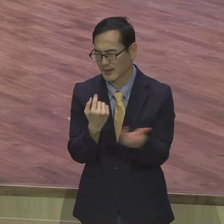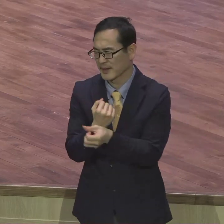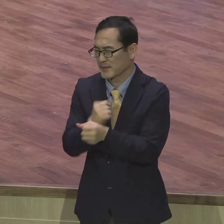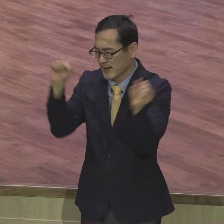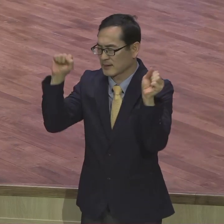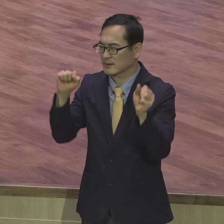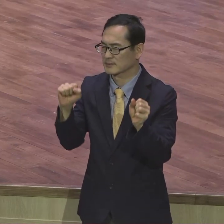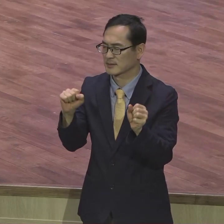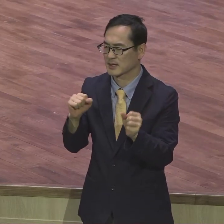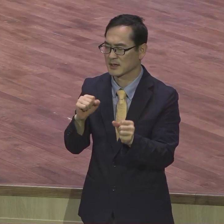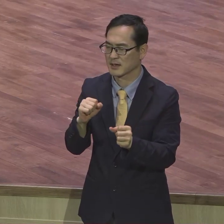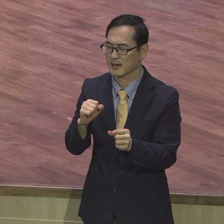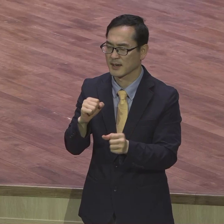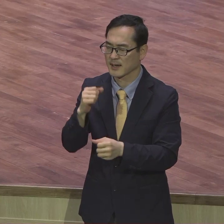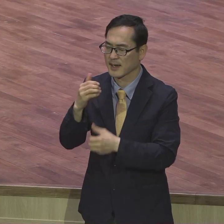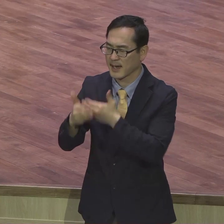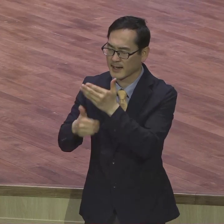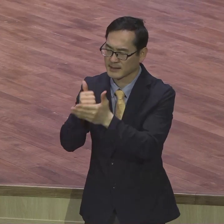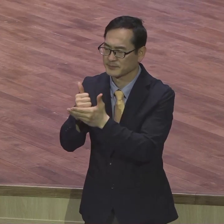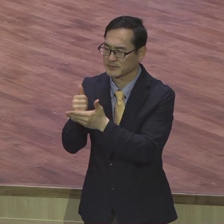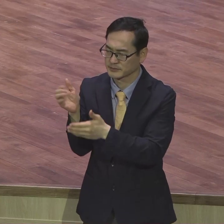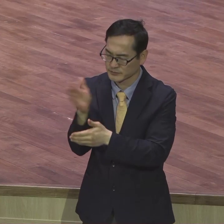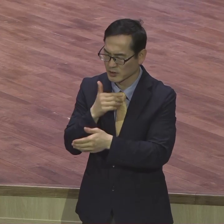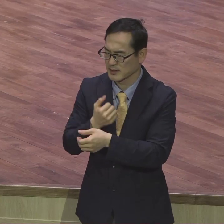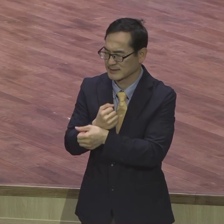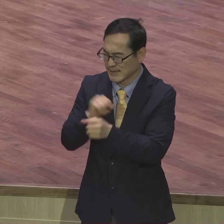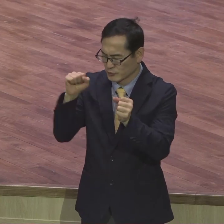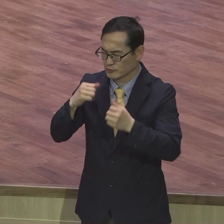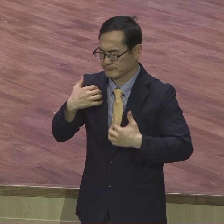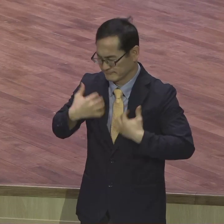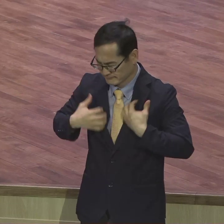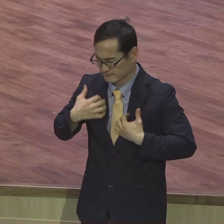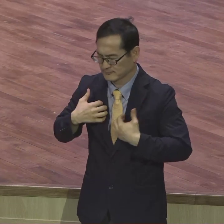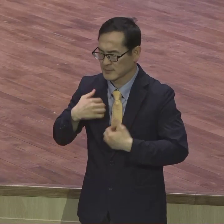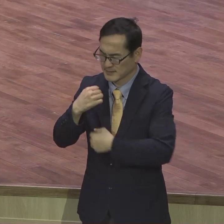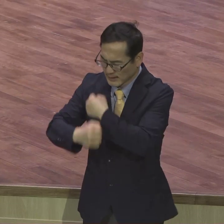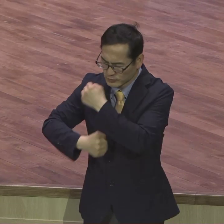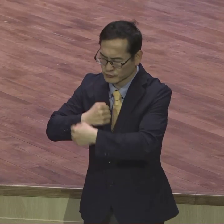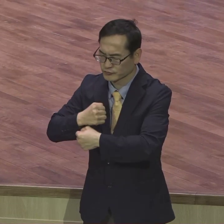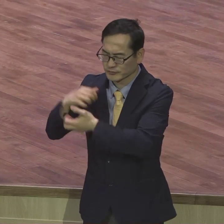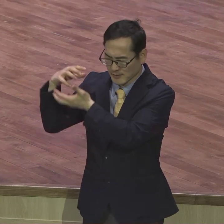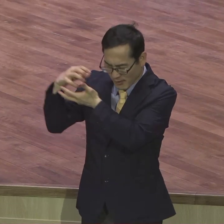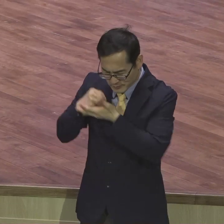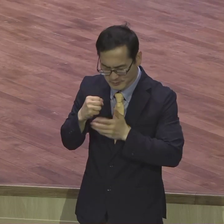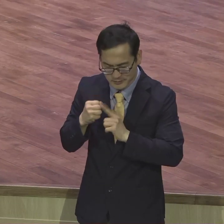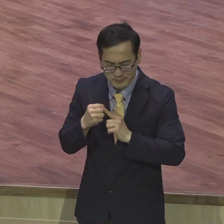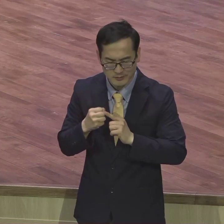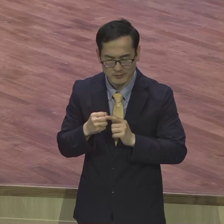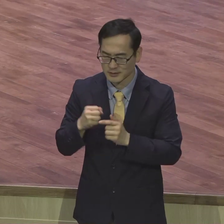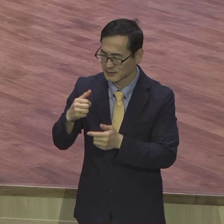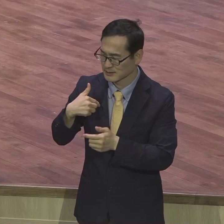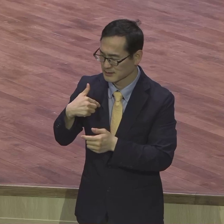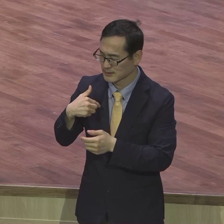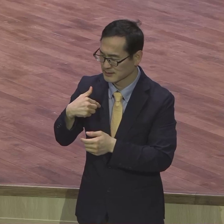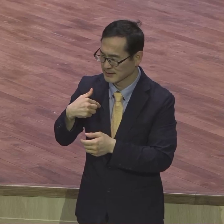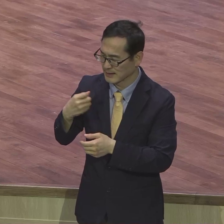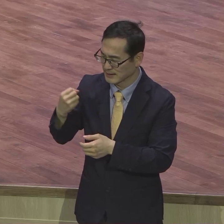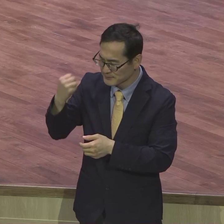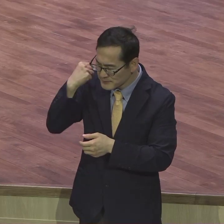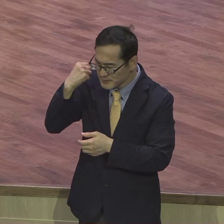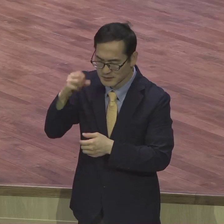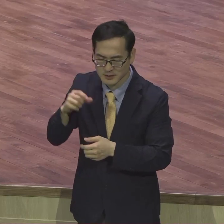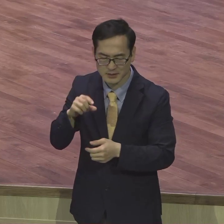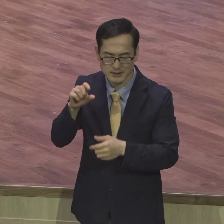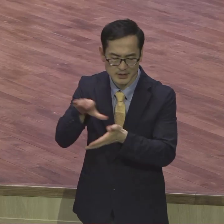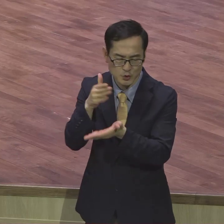법적 자유인인 줄 알고 이제부터 정말로 많은 사람들 앞에 그저의 향기를 바라는 그저의 빛을 바라는